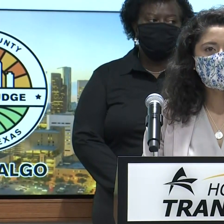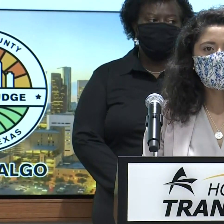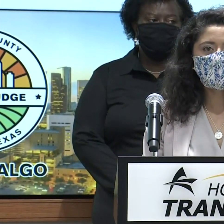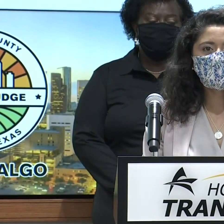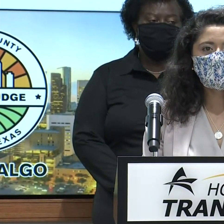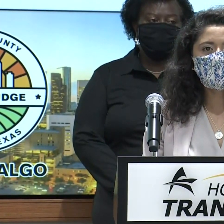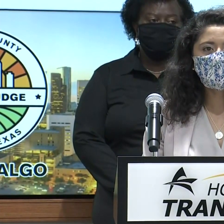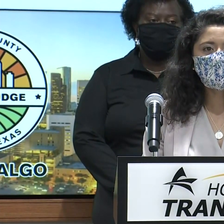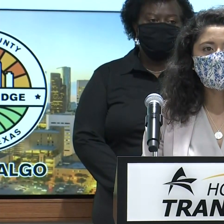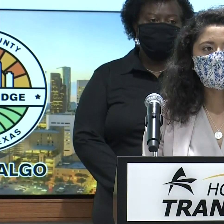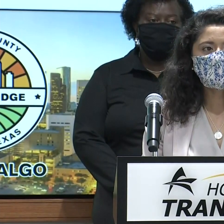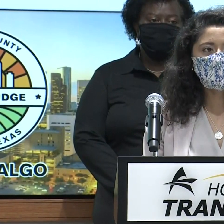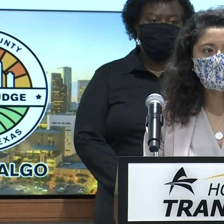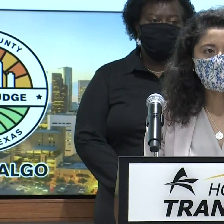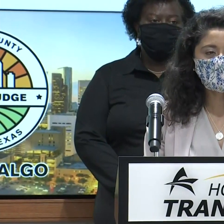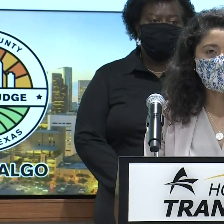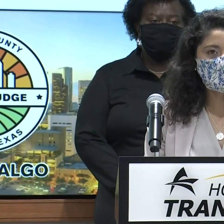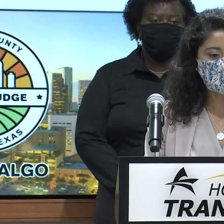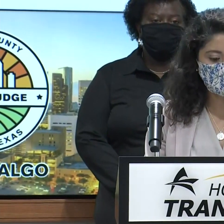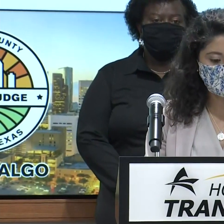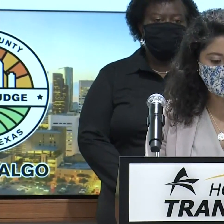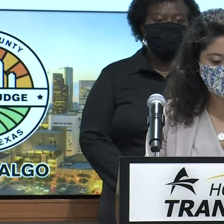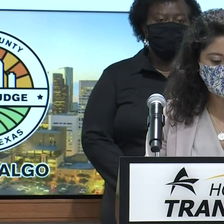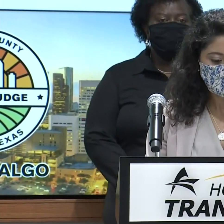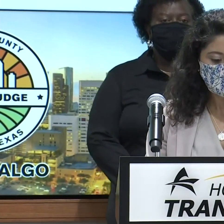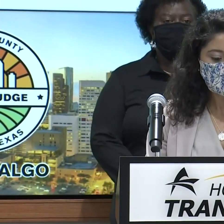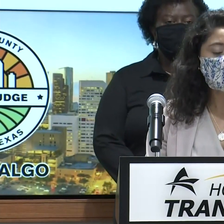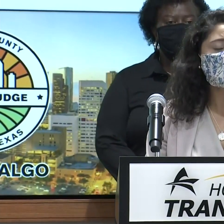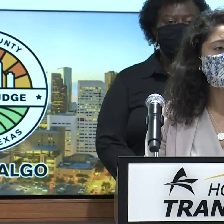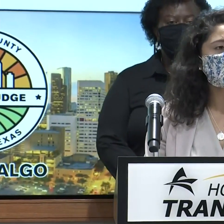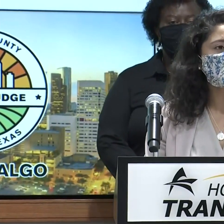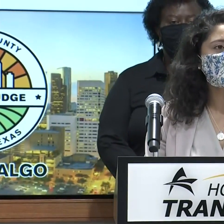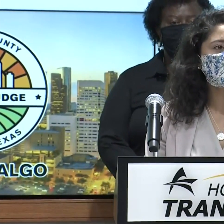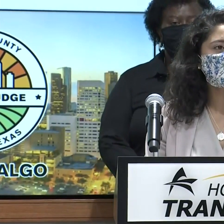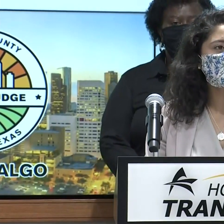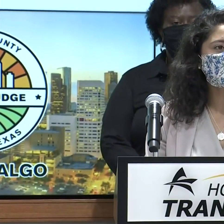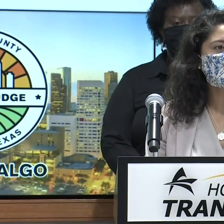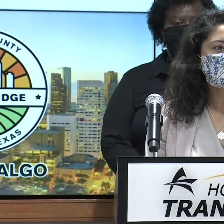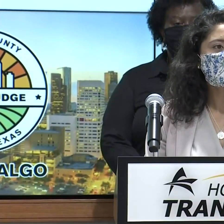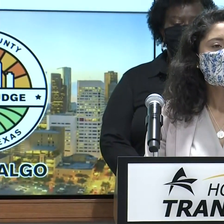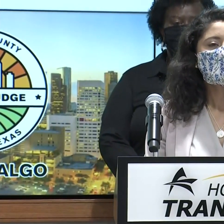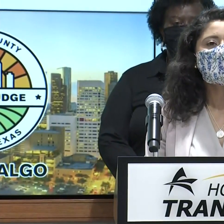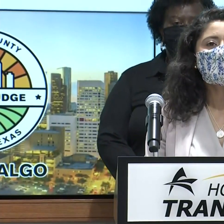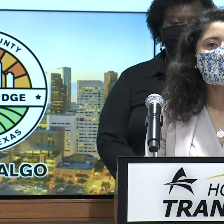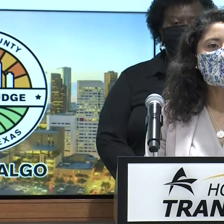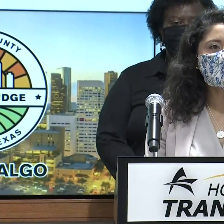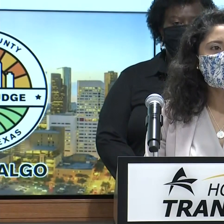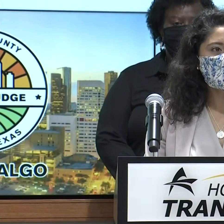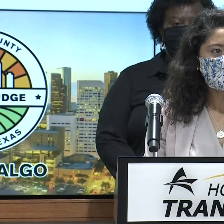las amenazas y los peligros cerca de las cuales viven. Entonces estamos creando